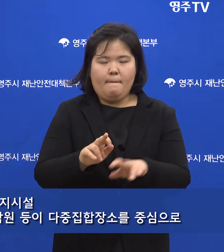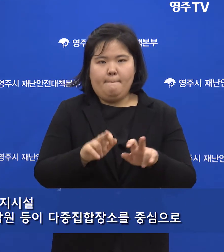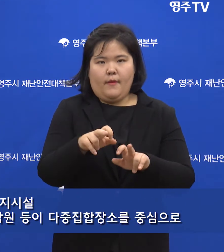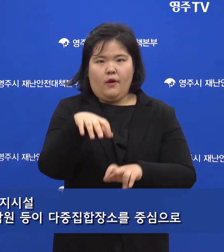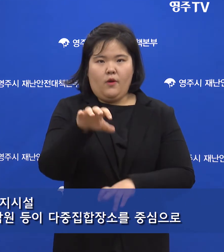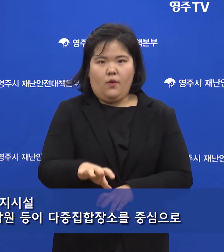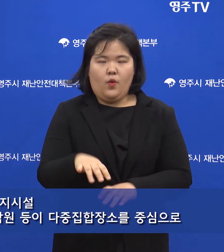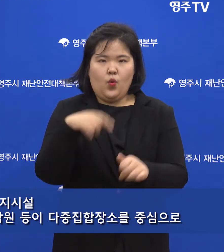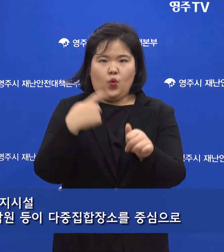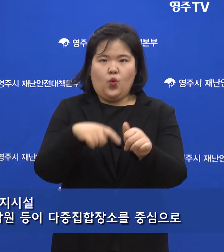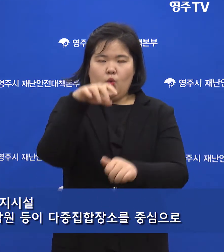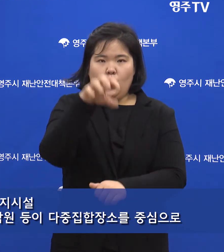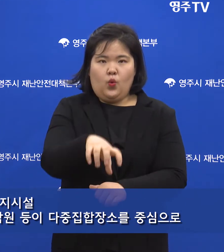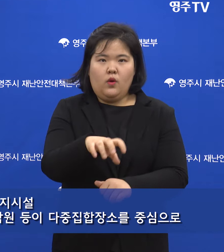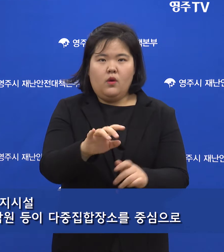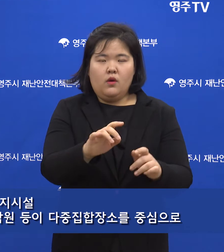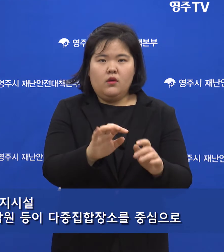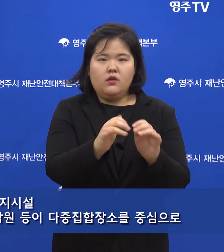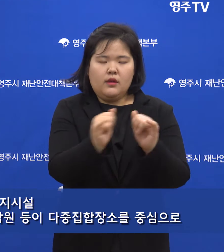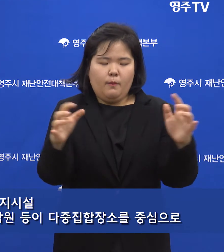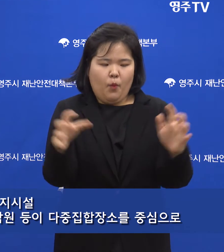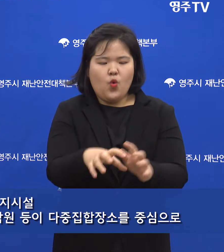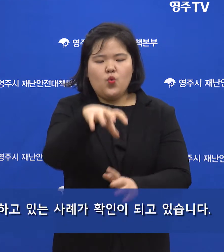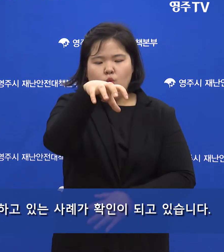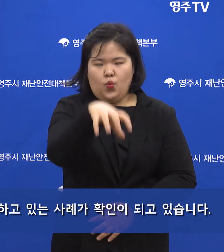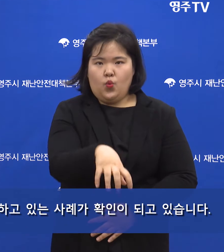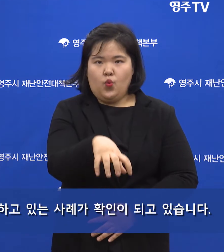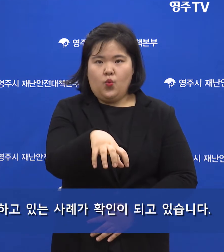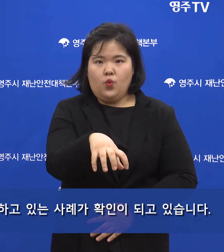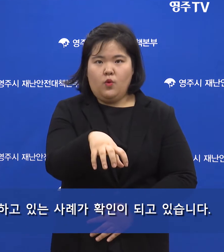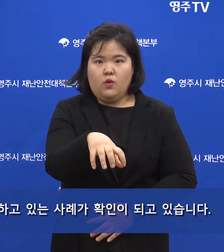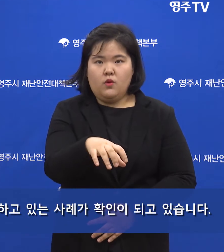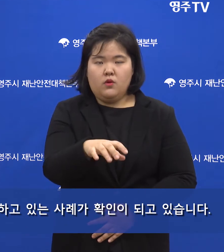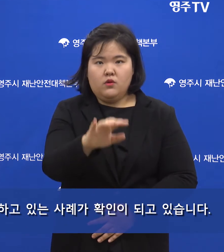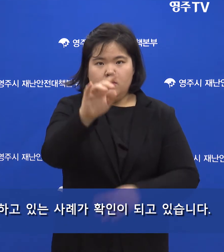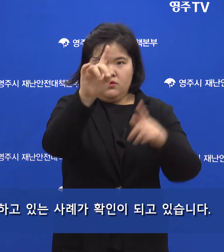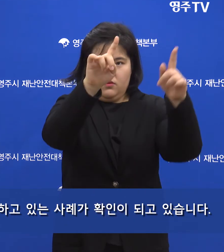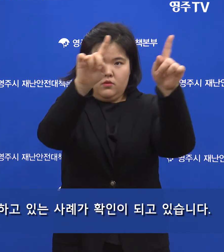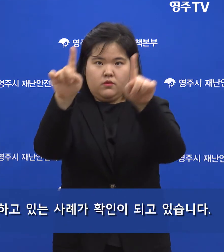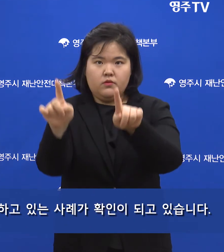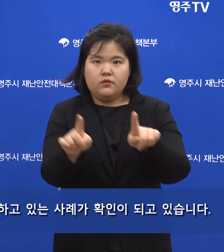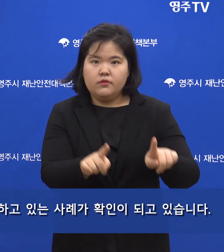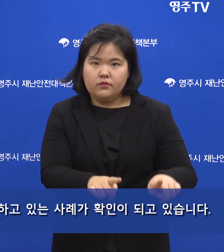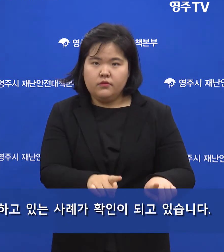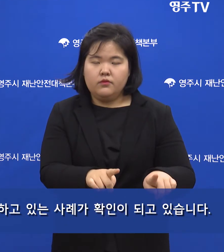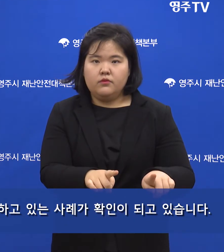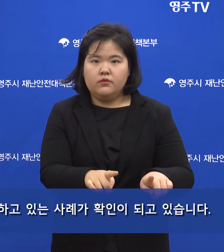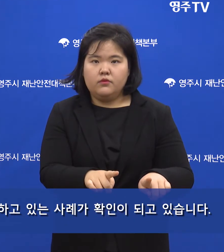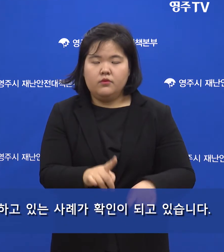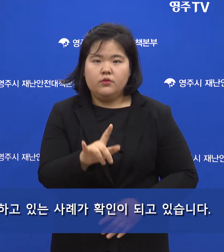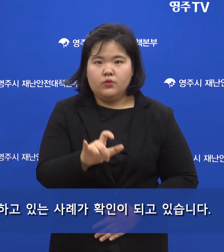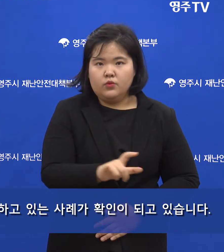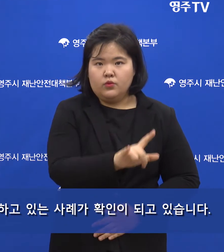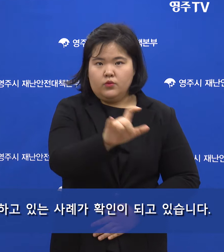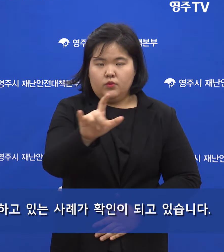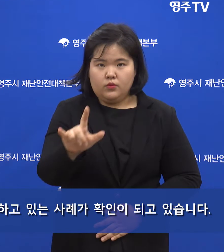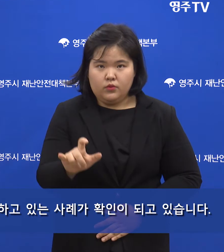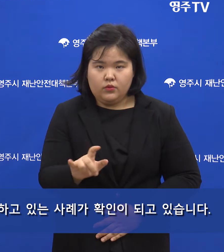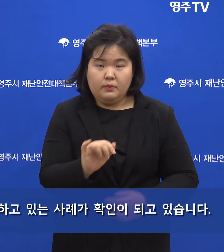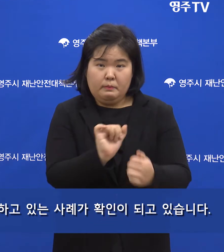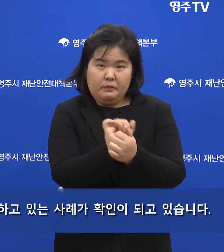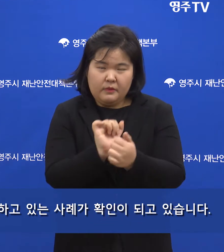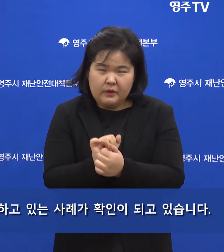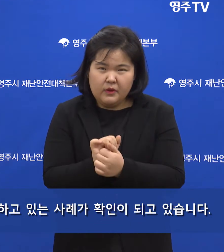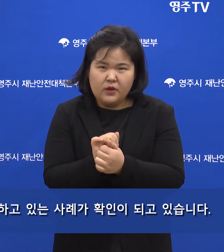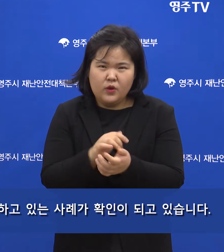등 이 다중집합장소를 중심으로 지금 전국에서 이 코로나 바이러스가